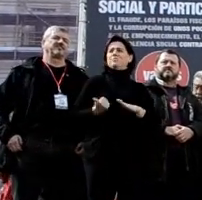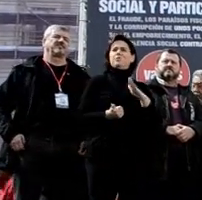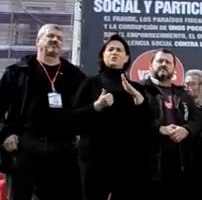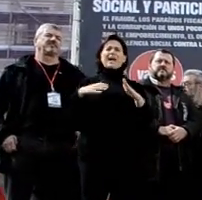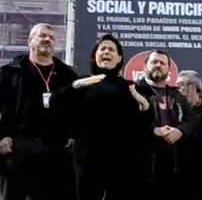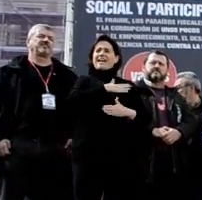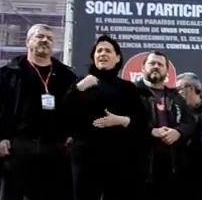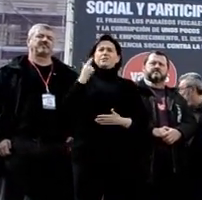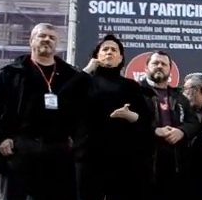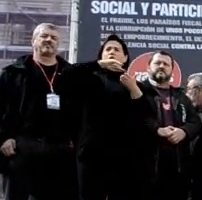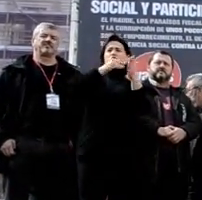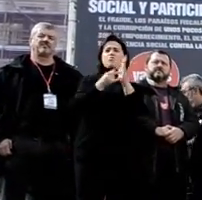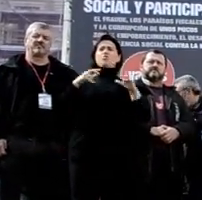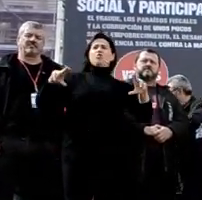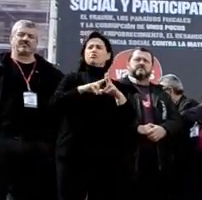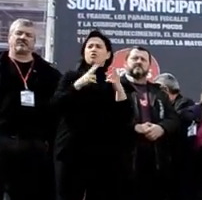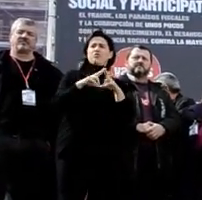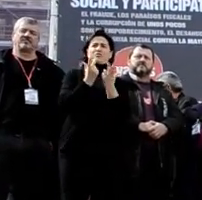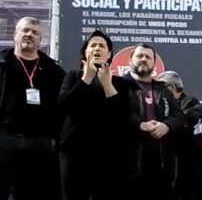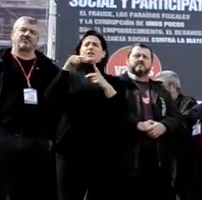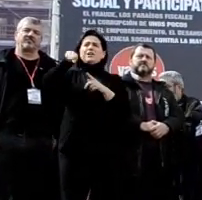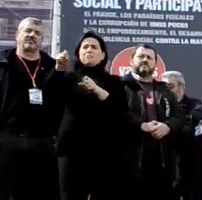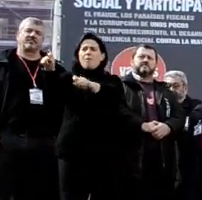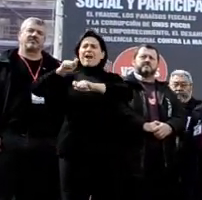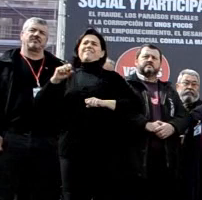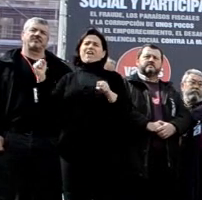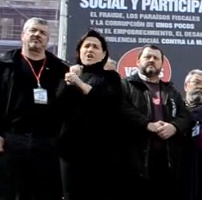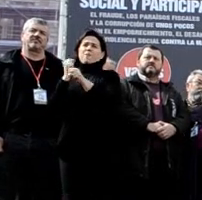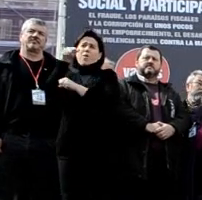social, una salida con empleo a esta crisis.